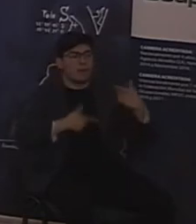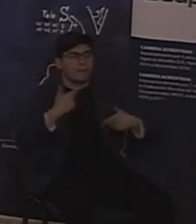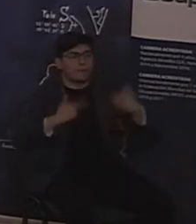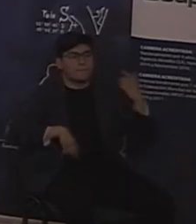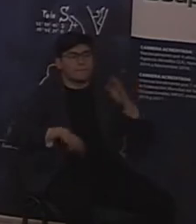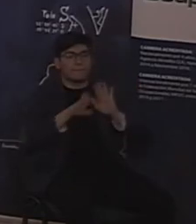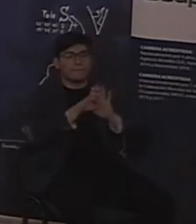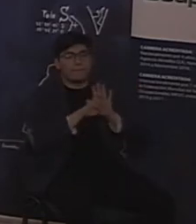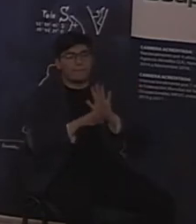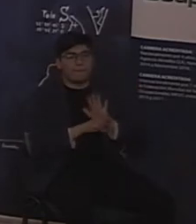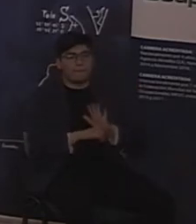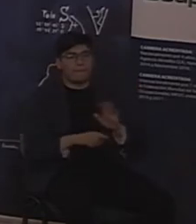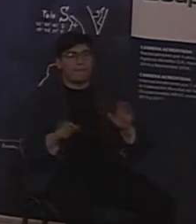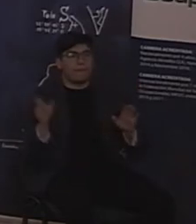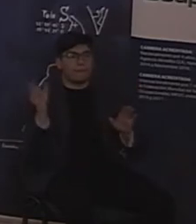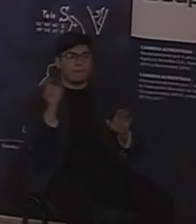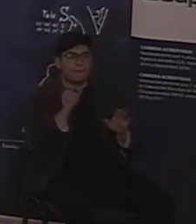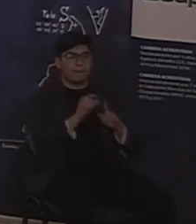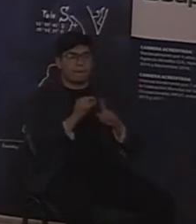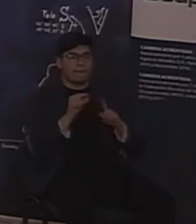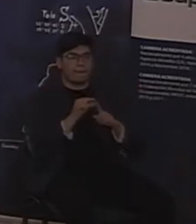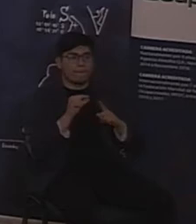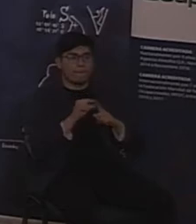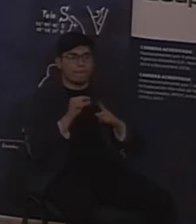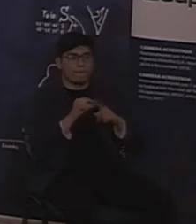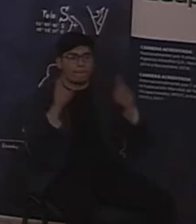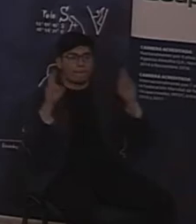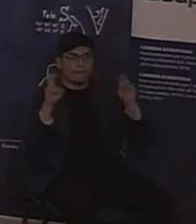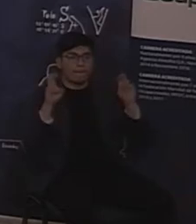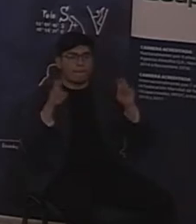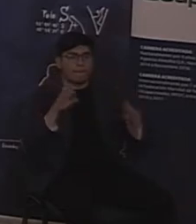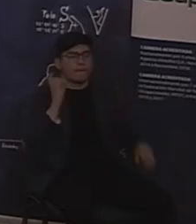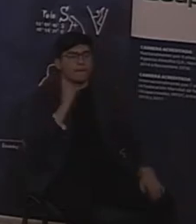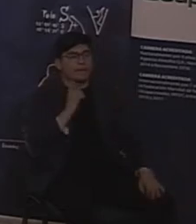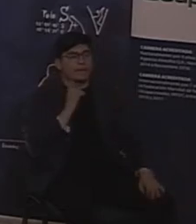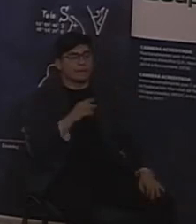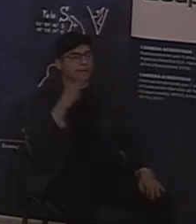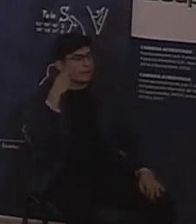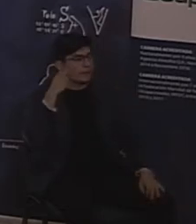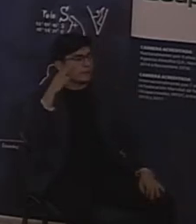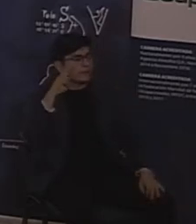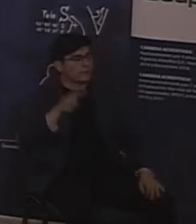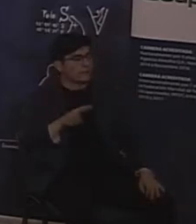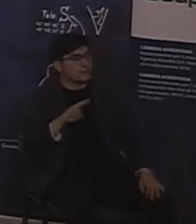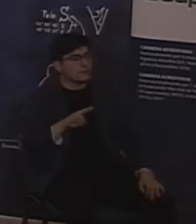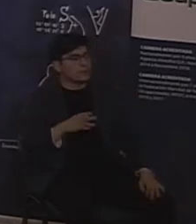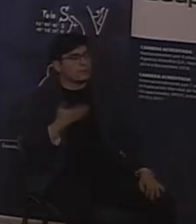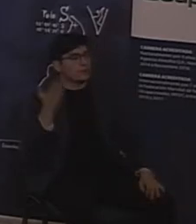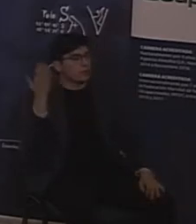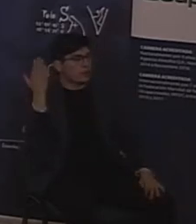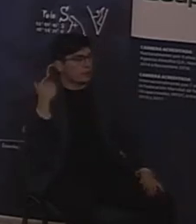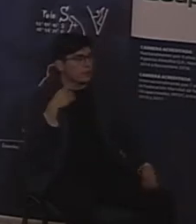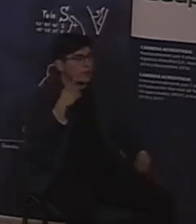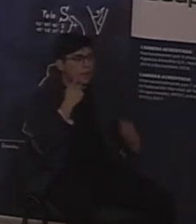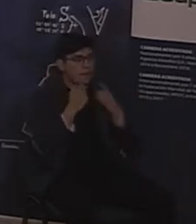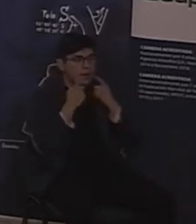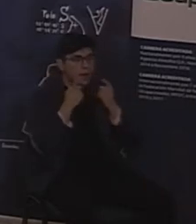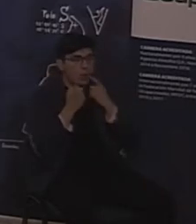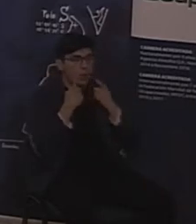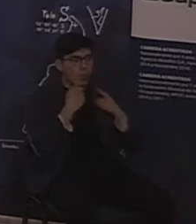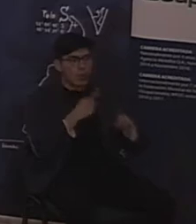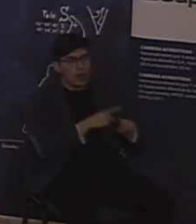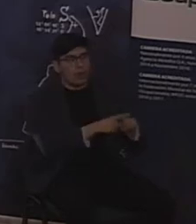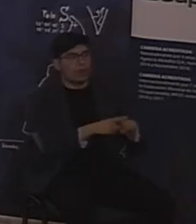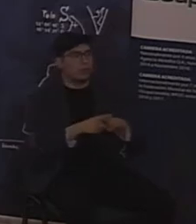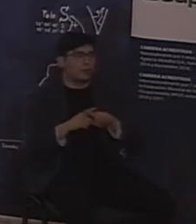conceptos relativos a la discapacidad sin antes consultar al colectivo de la sociedad civil de las personas